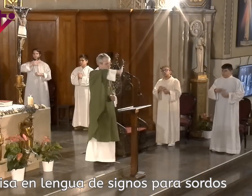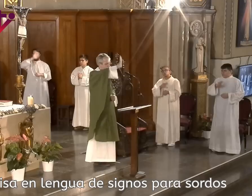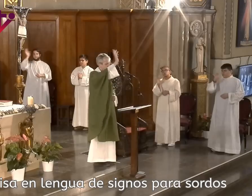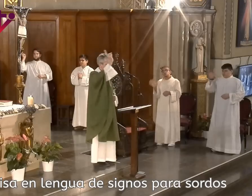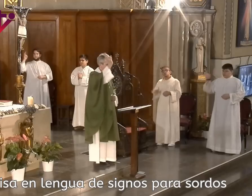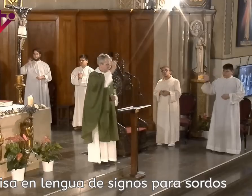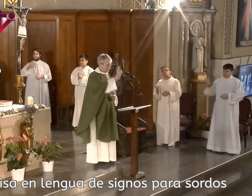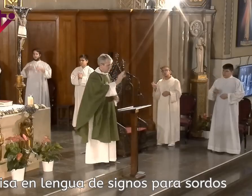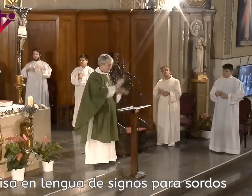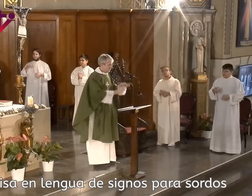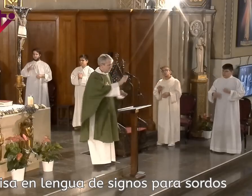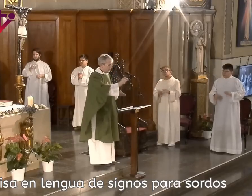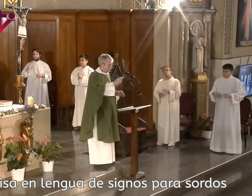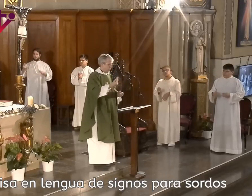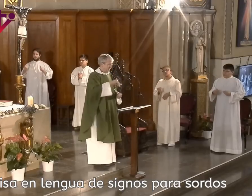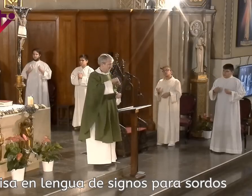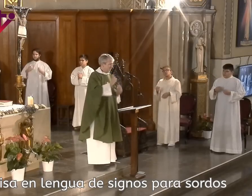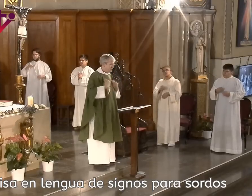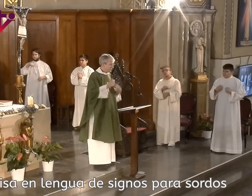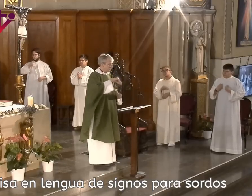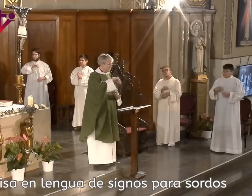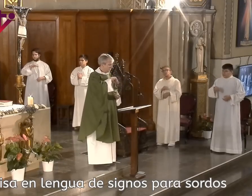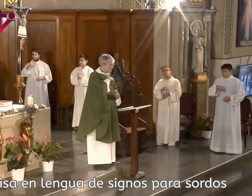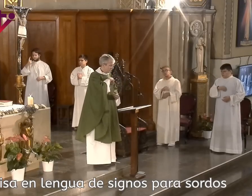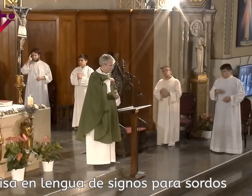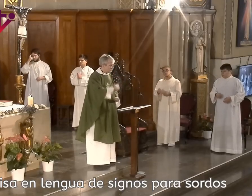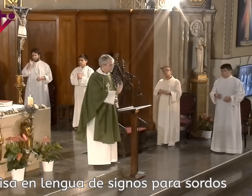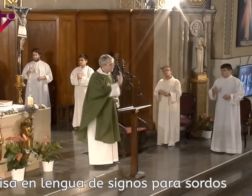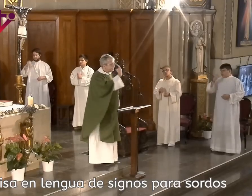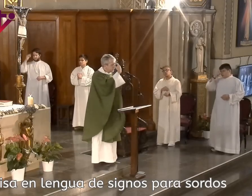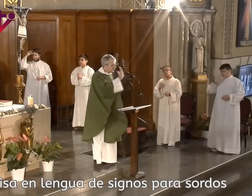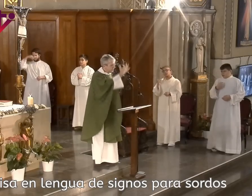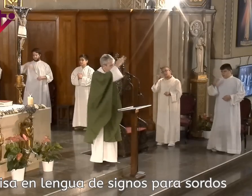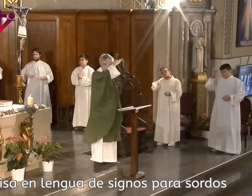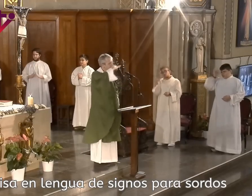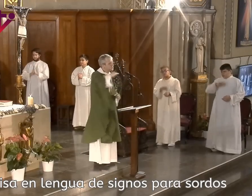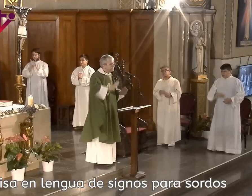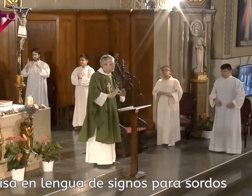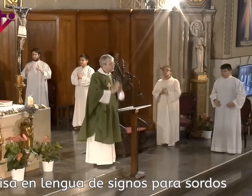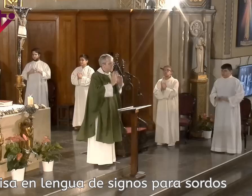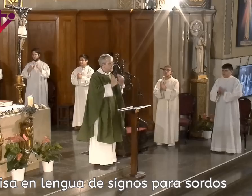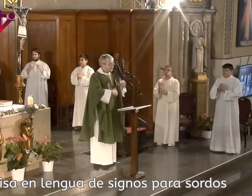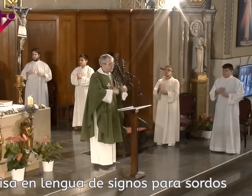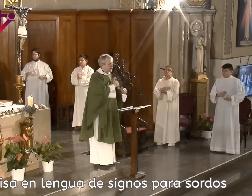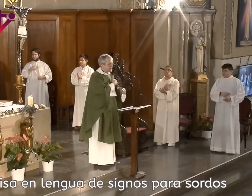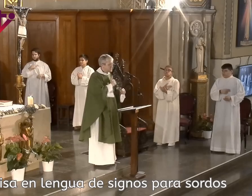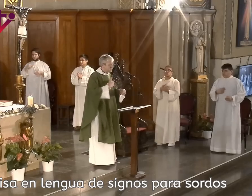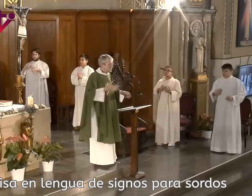Todopoderoso. Desde allí ha de venir a juzgar a vivos y muertos. Creo en el Espíritu Santo, la Santa